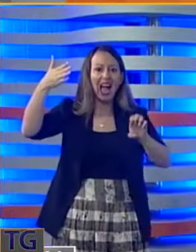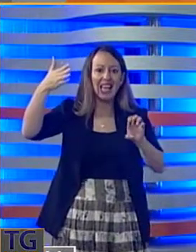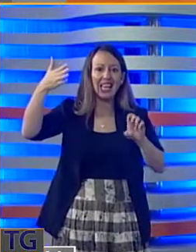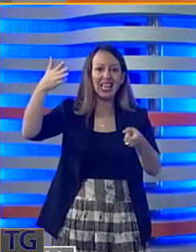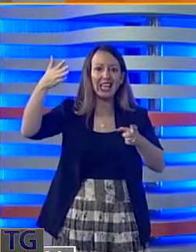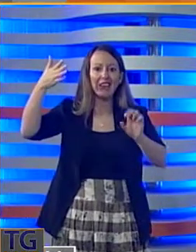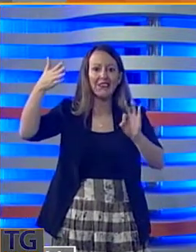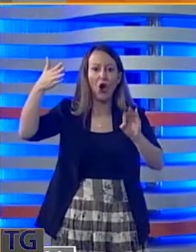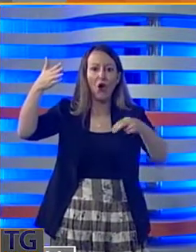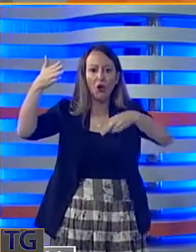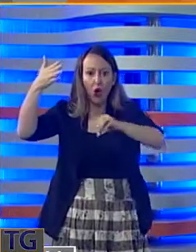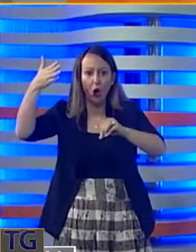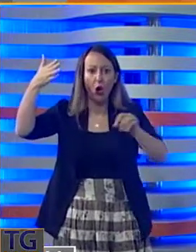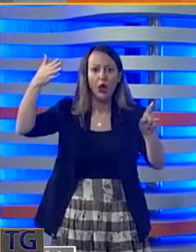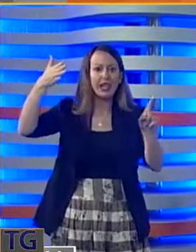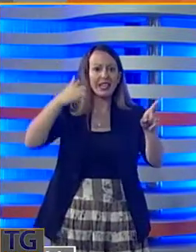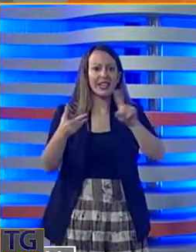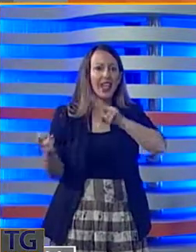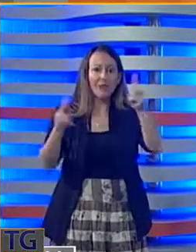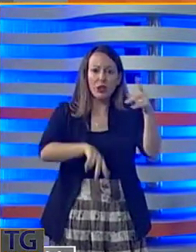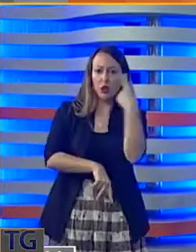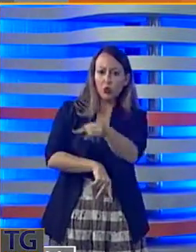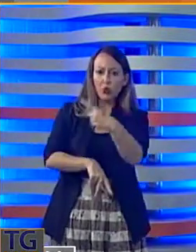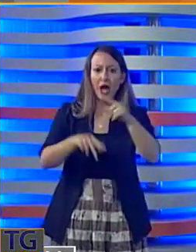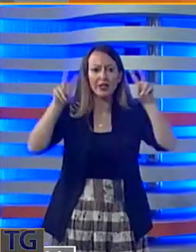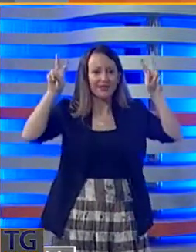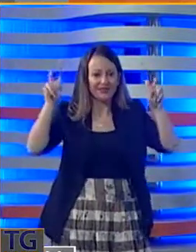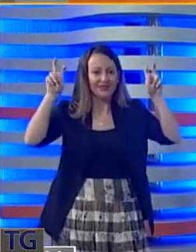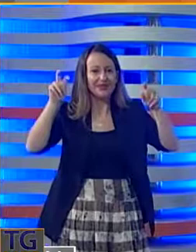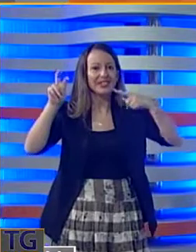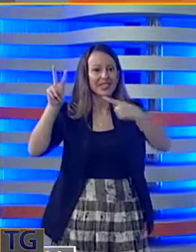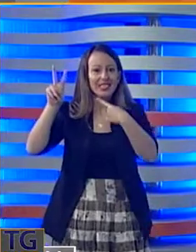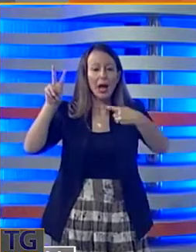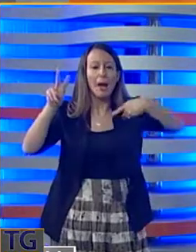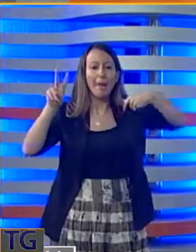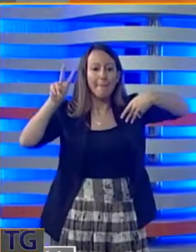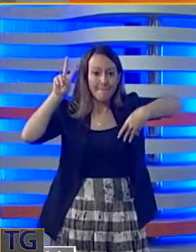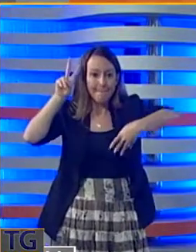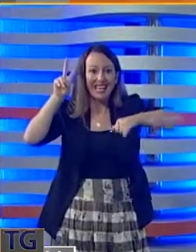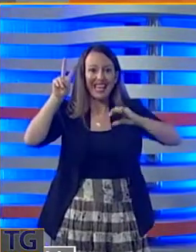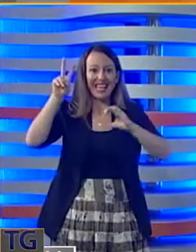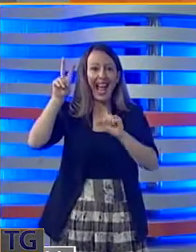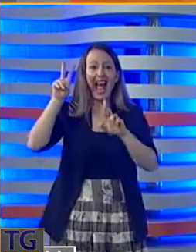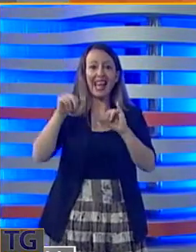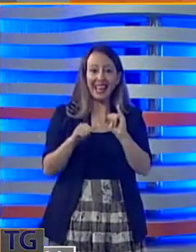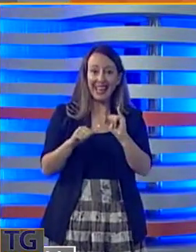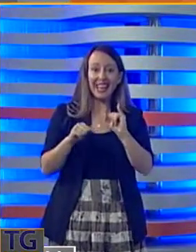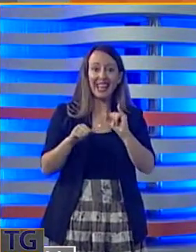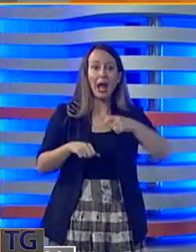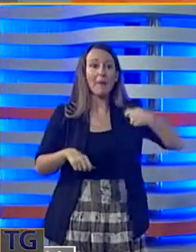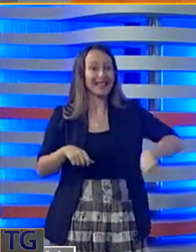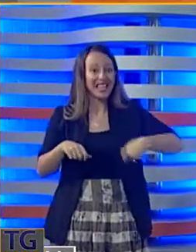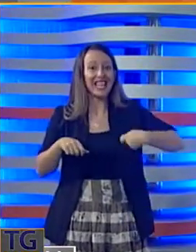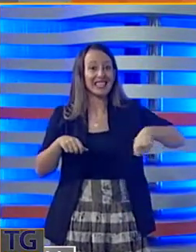trasferire i suoi nella lista Micari Presidente Arcipelago Sicilia. Il Partito Democratico ha constatato